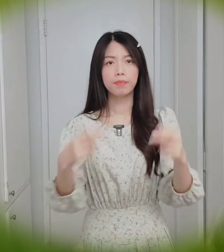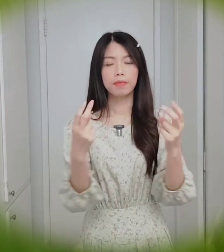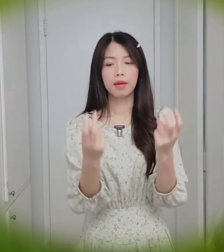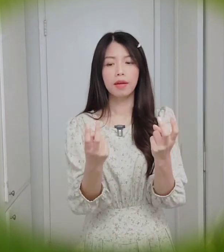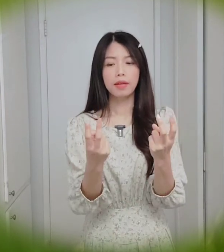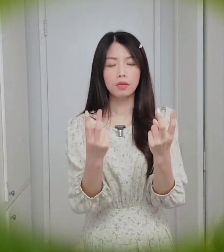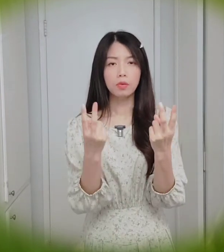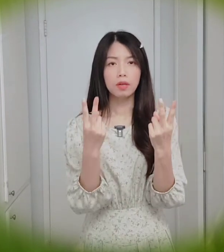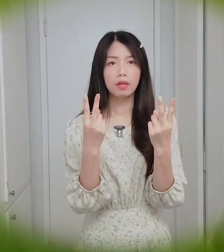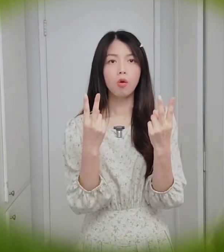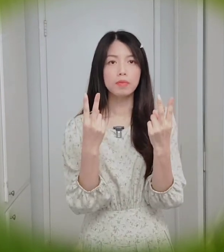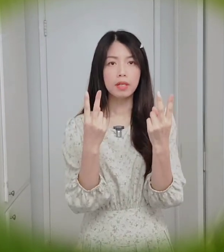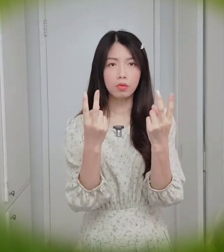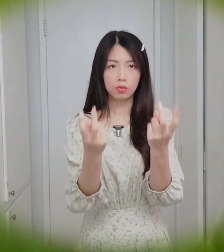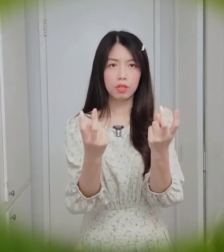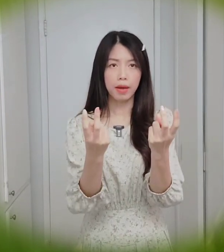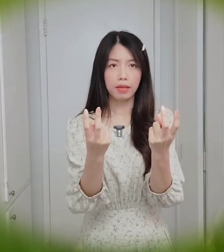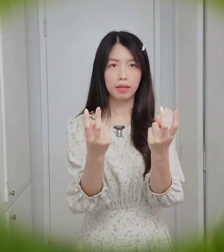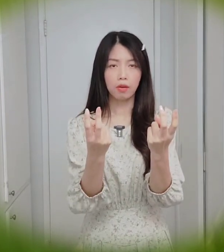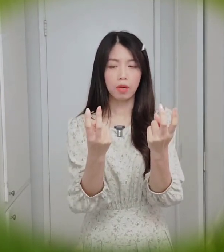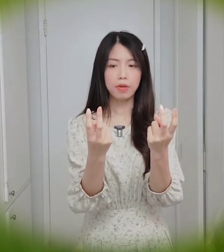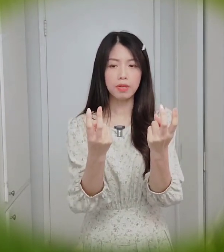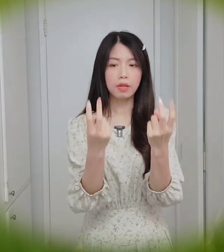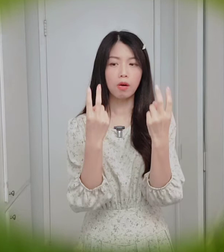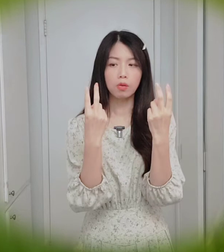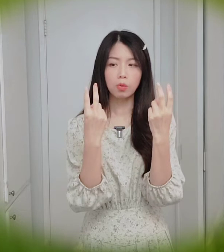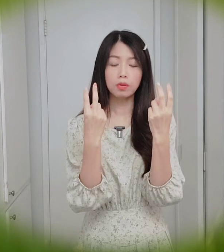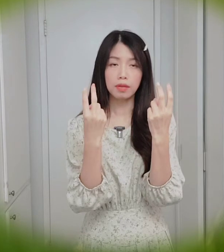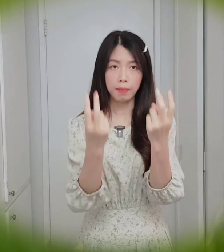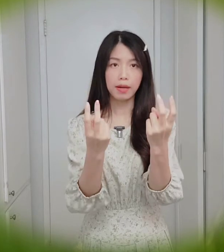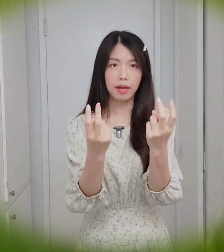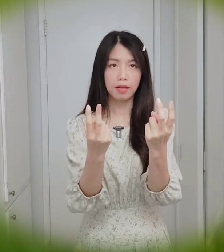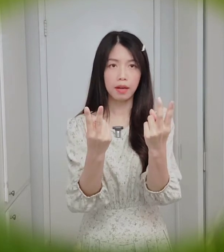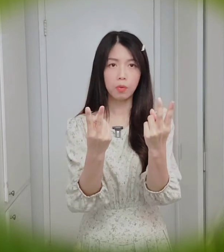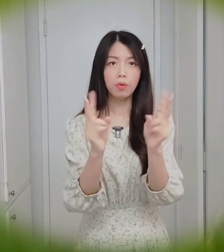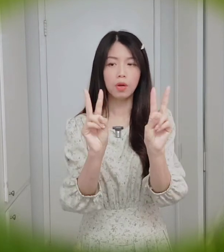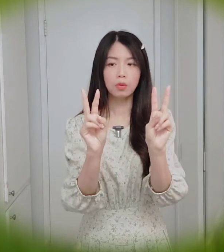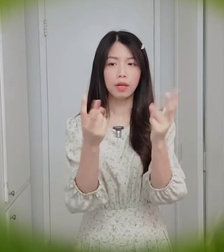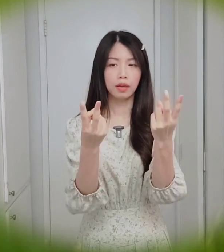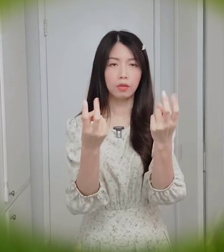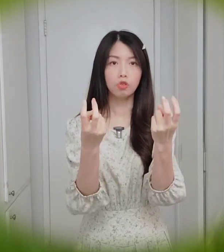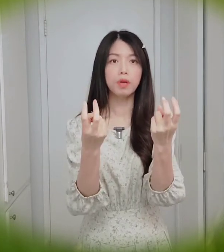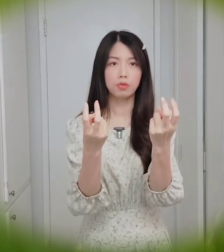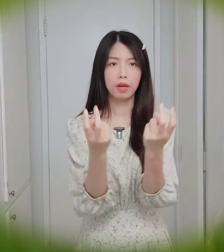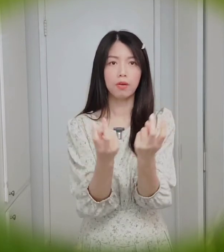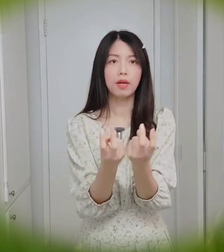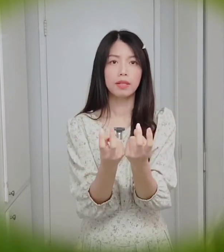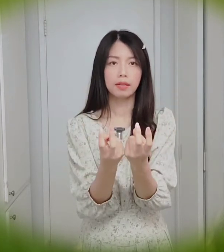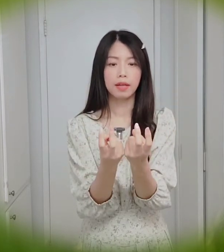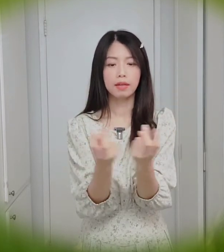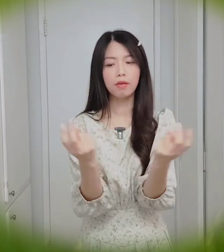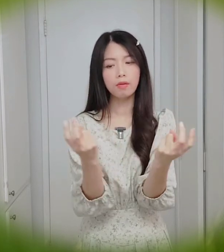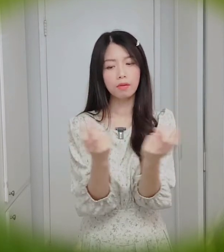되는데 양손을 검지하고 중지만 이렇게 펴셔서 손등이 밖을 향하게 하고 손 약간 구부려 주세요.